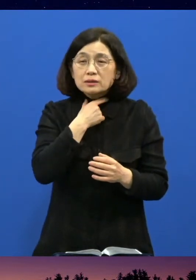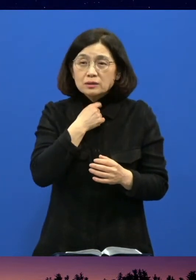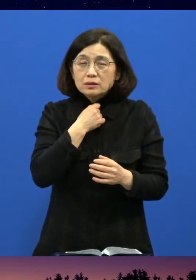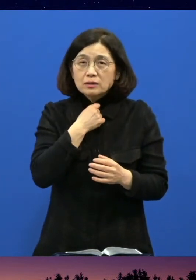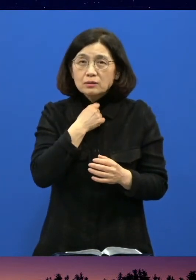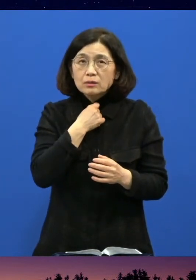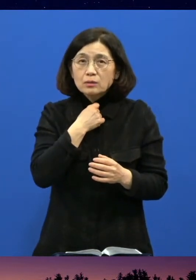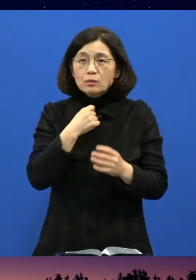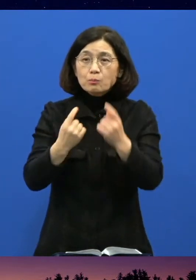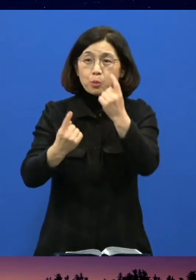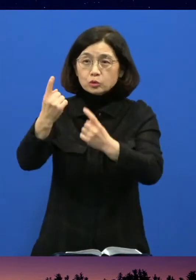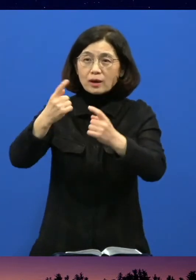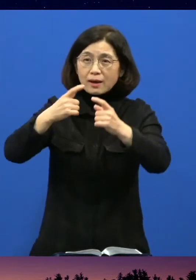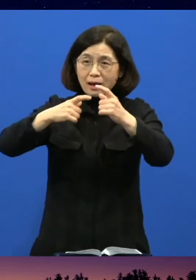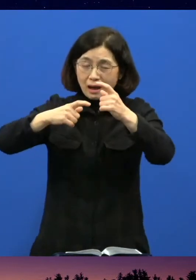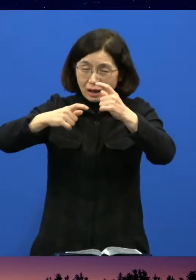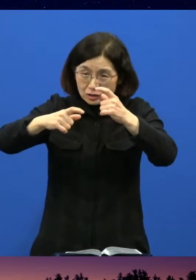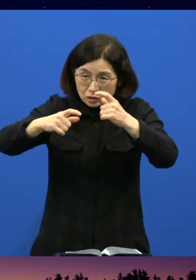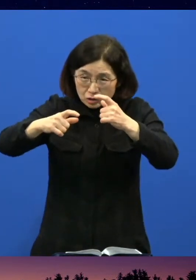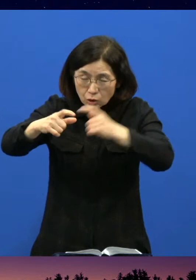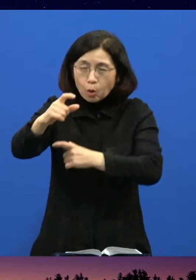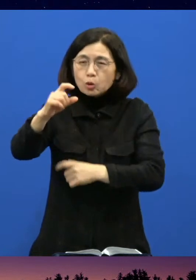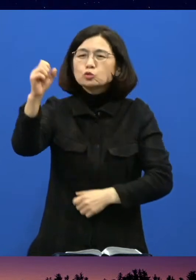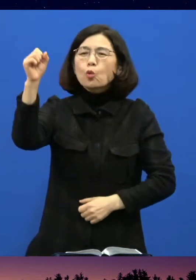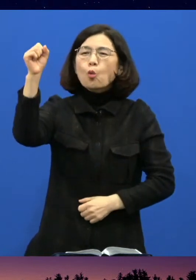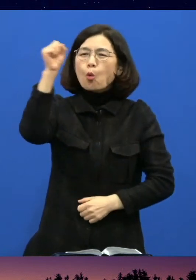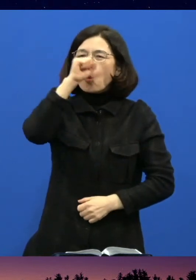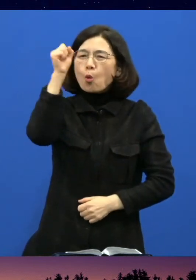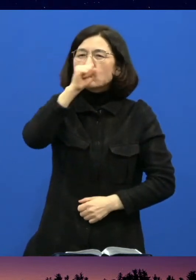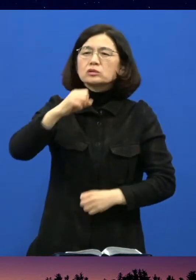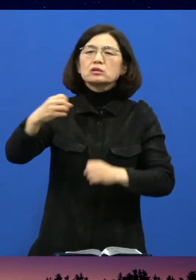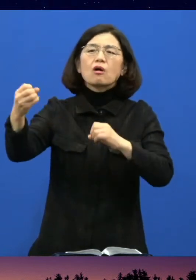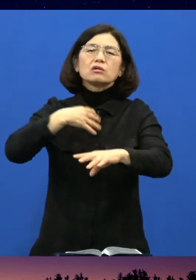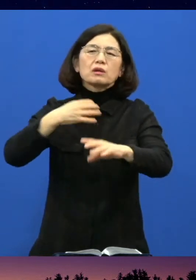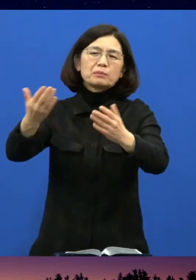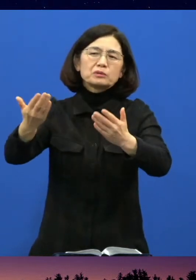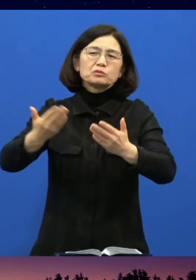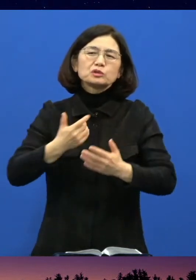내가 구한 것보다 훨씬 더 풍성한 것을 허락해 주시기를 원하신다는 거예요.